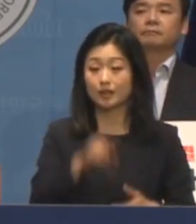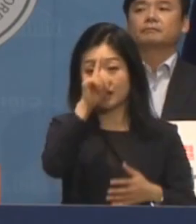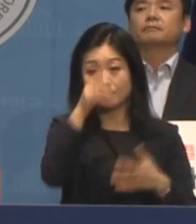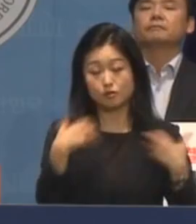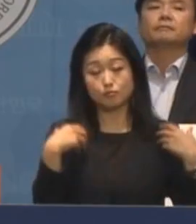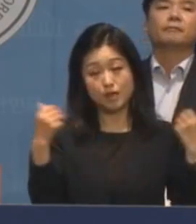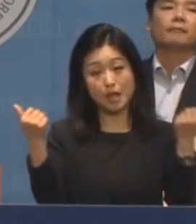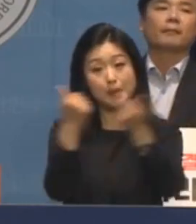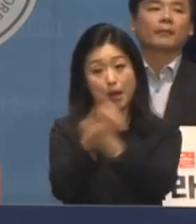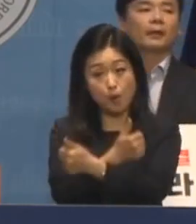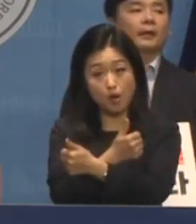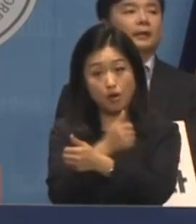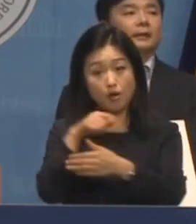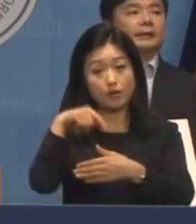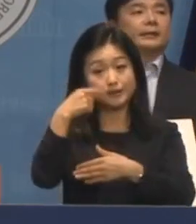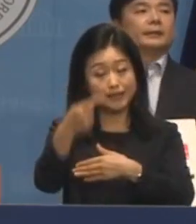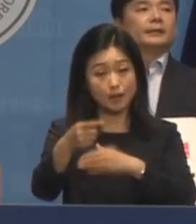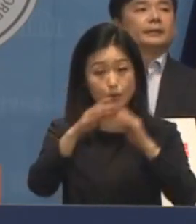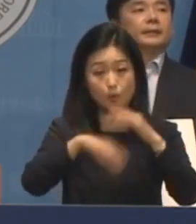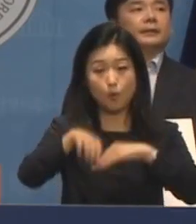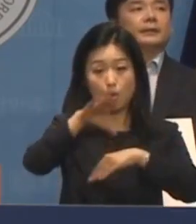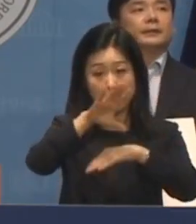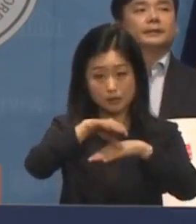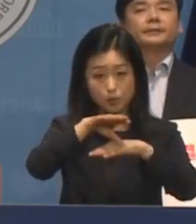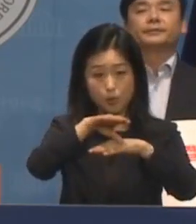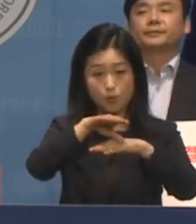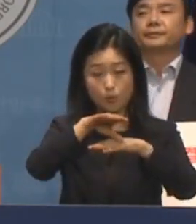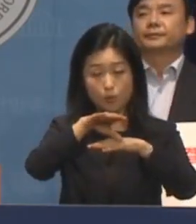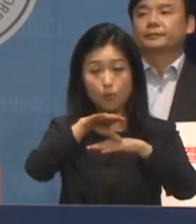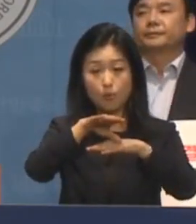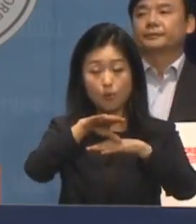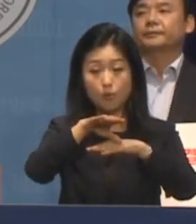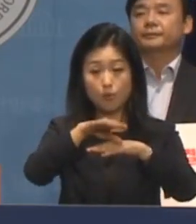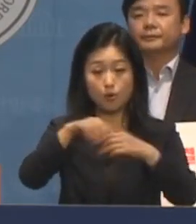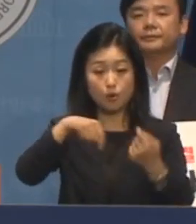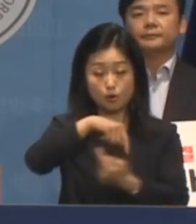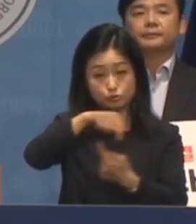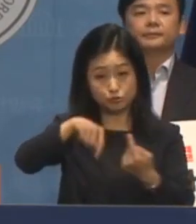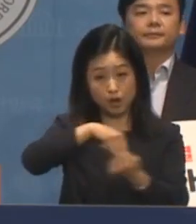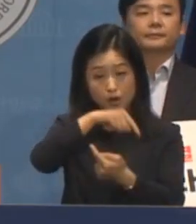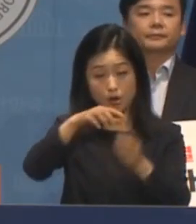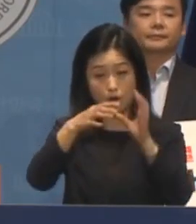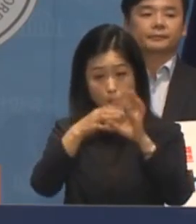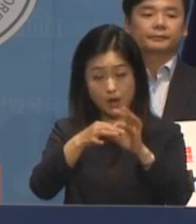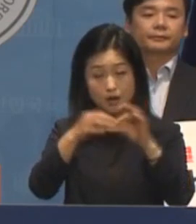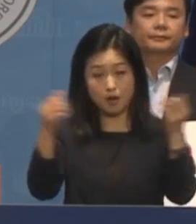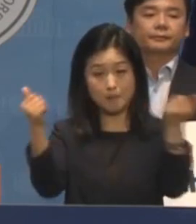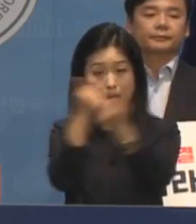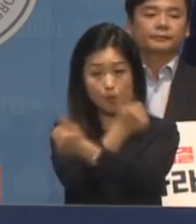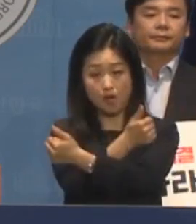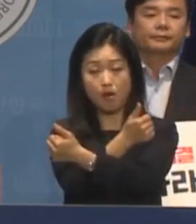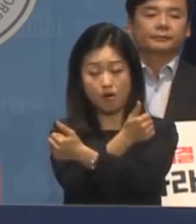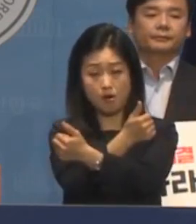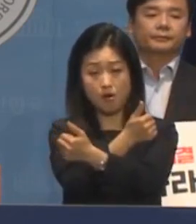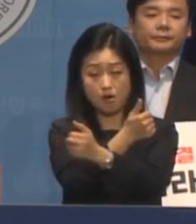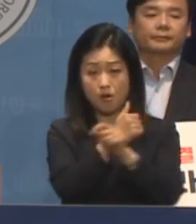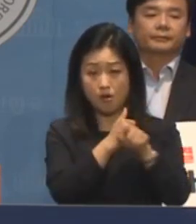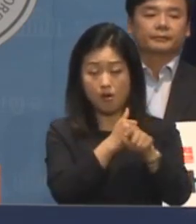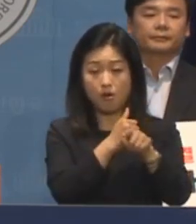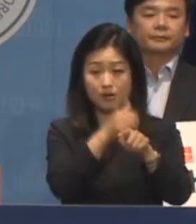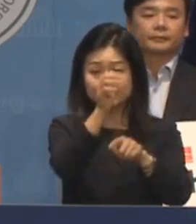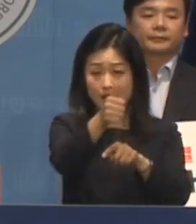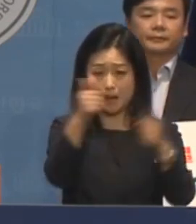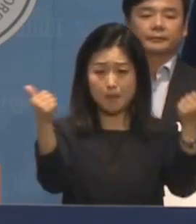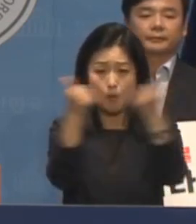바뀌면 그 공영방송의 그런 경영진이 바뀌는 굉장히